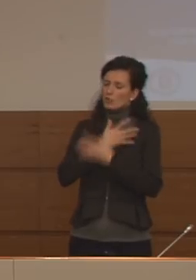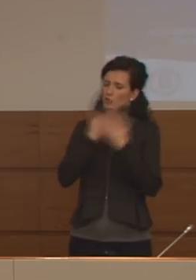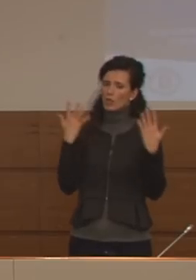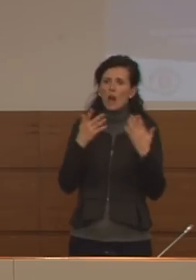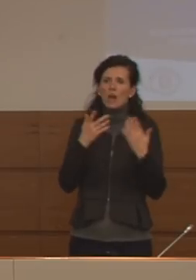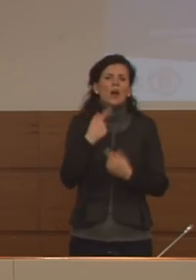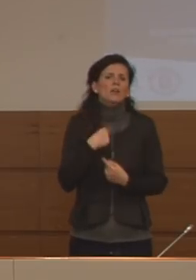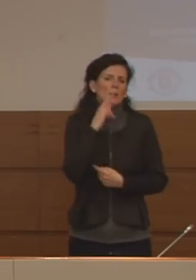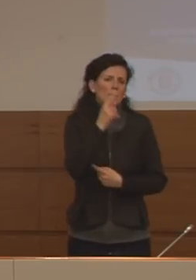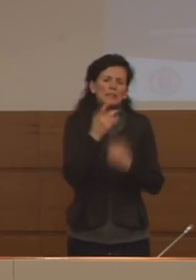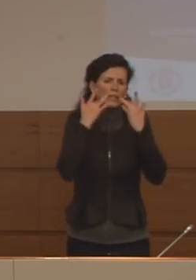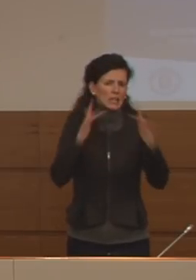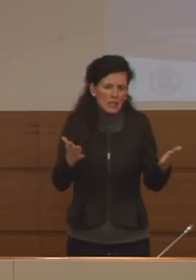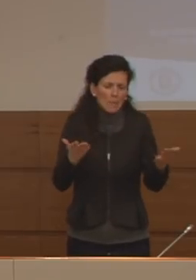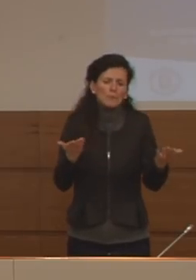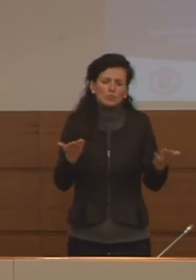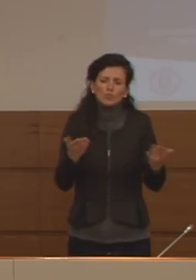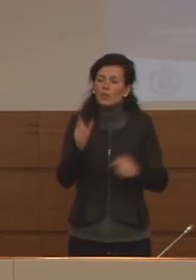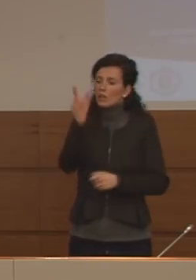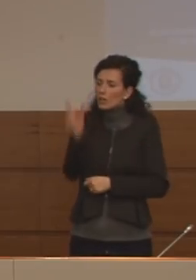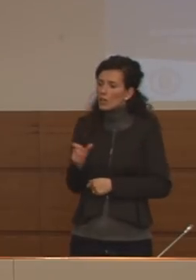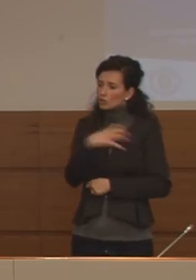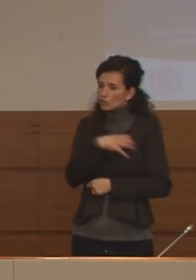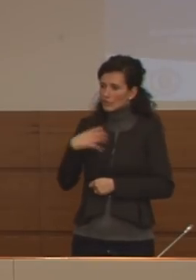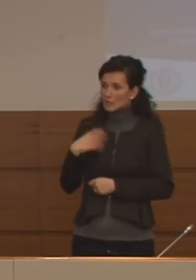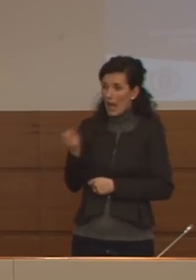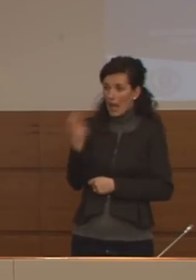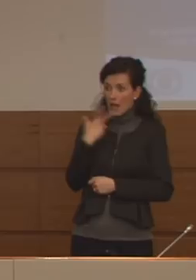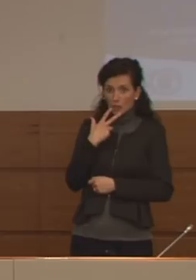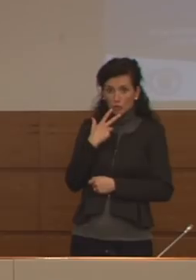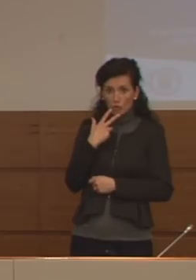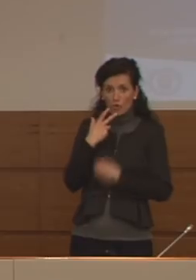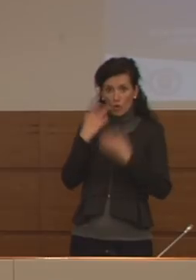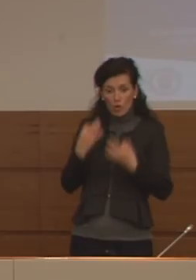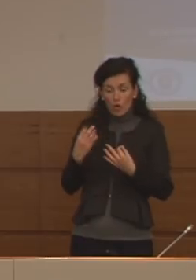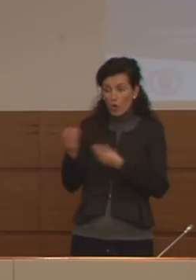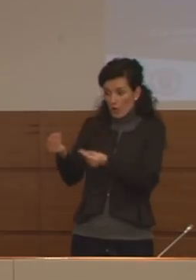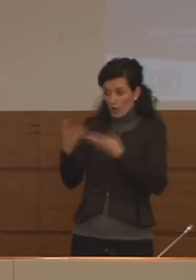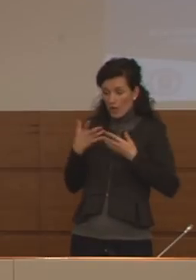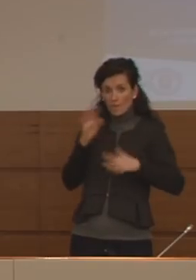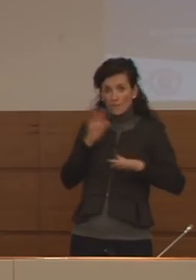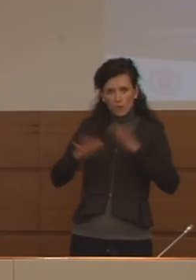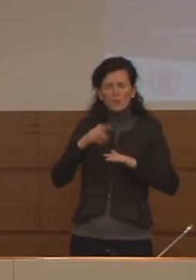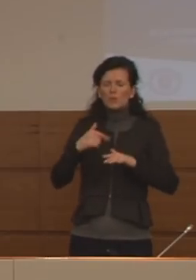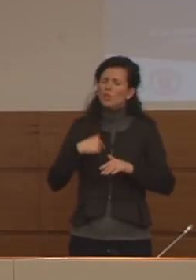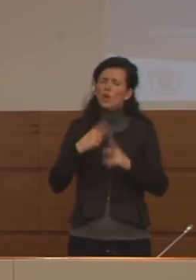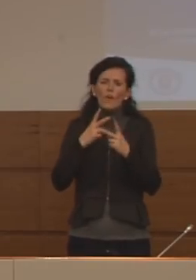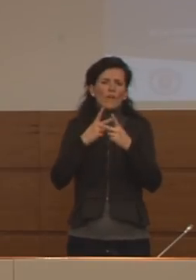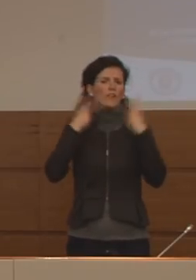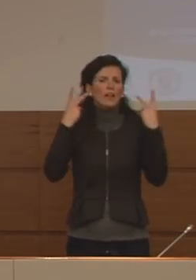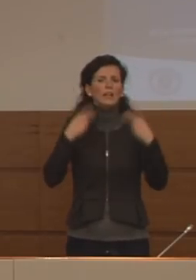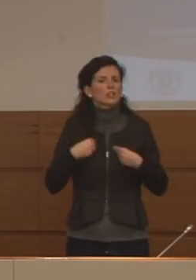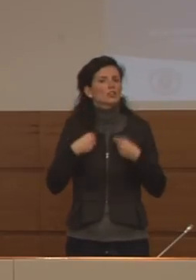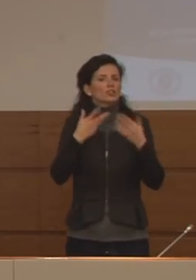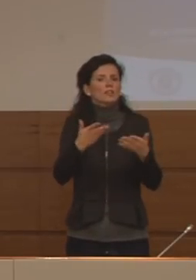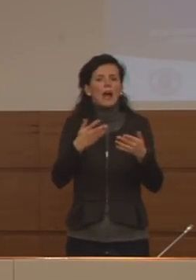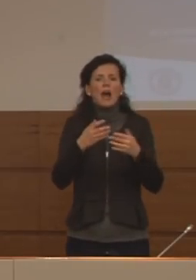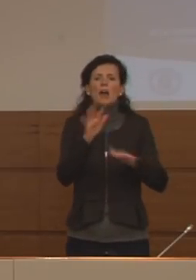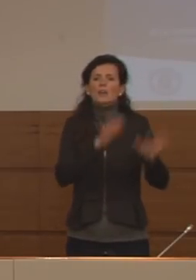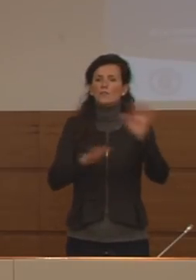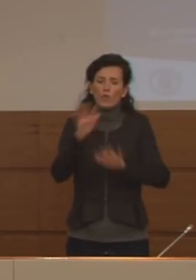termini molto semplici quindi io quando avrò questo questa informazione sarò felice di poter vela